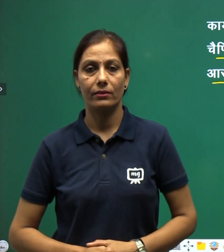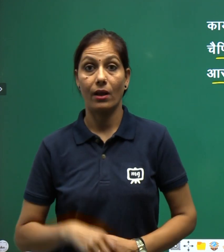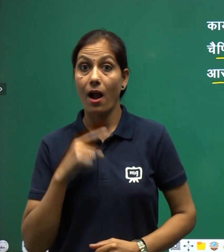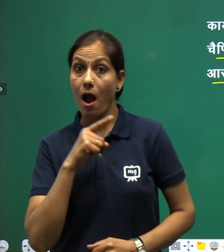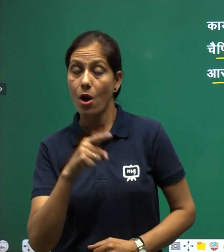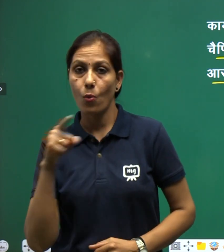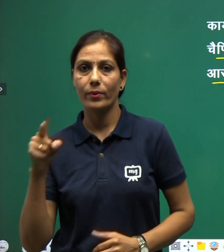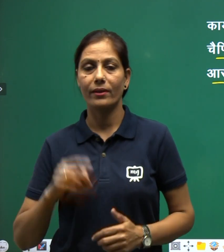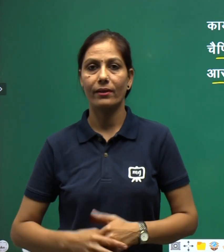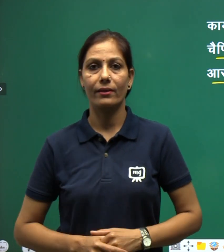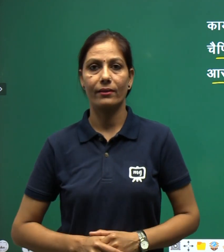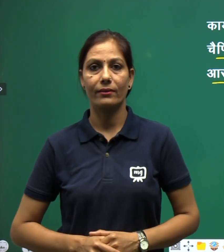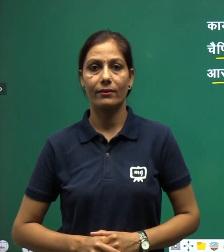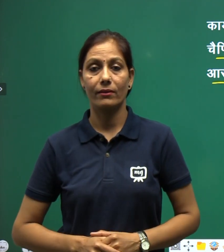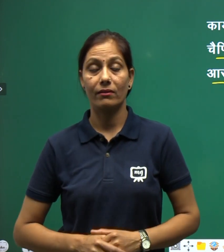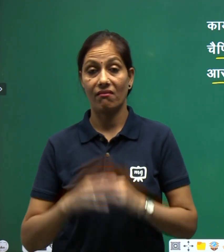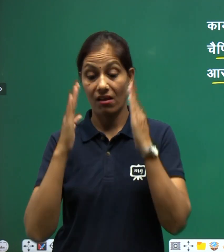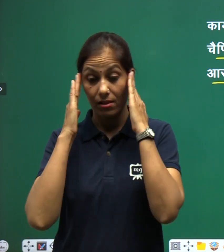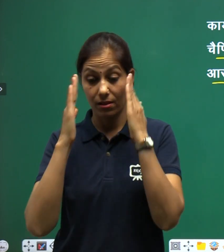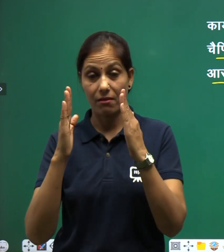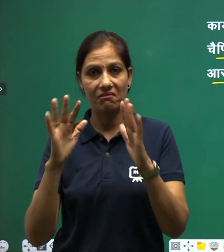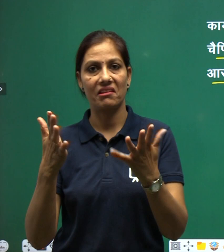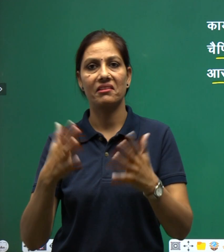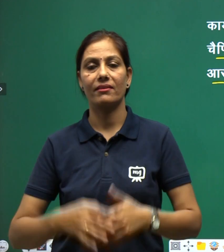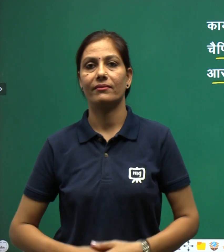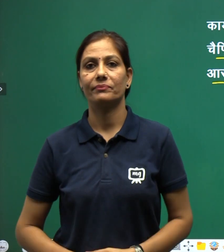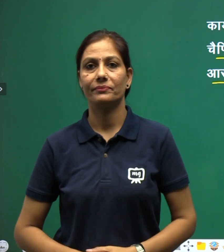आरोपों की परवाह नहीं की।